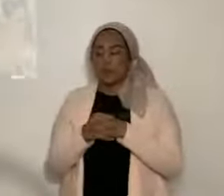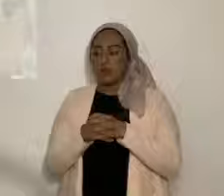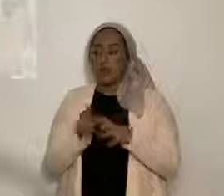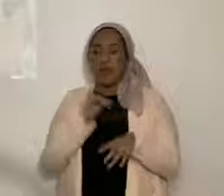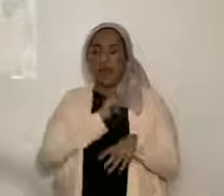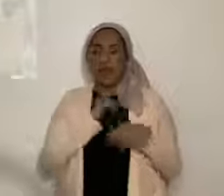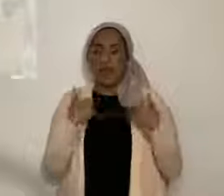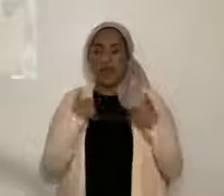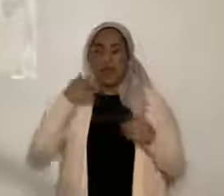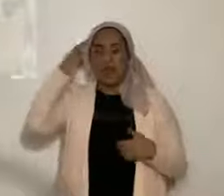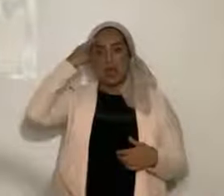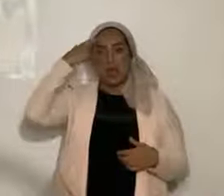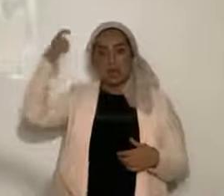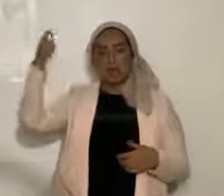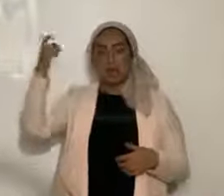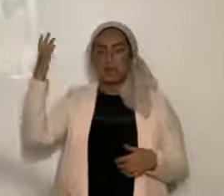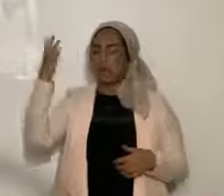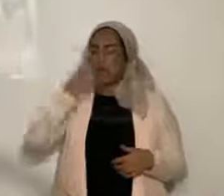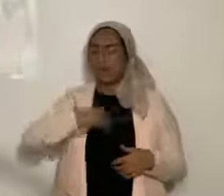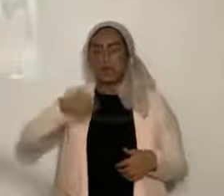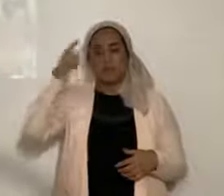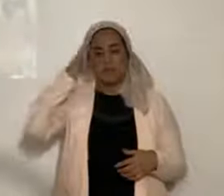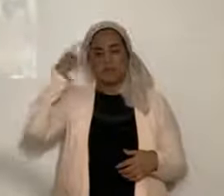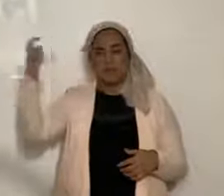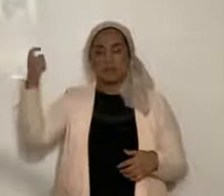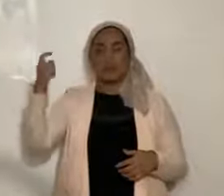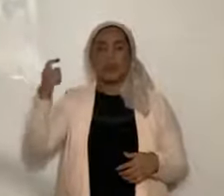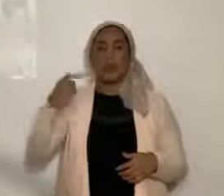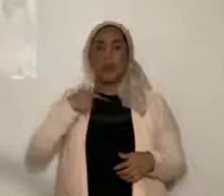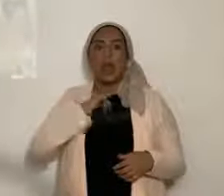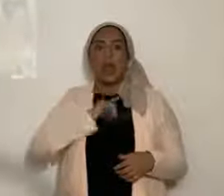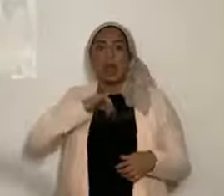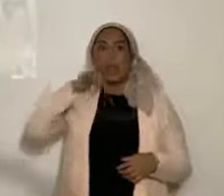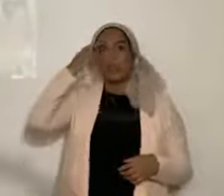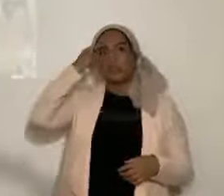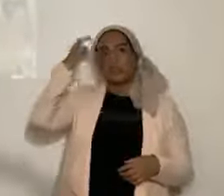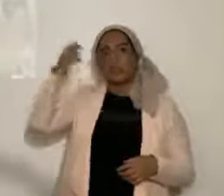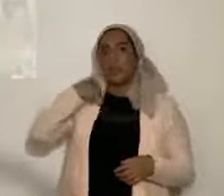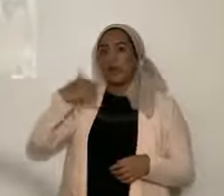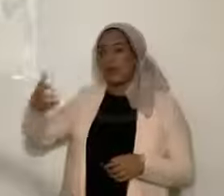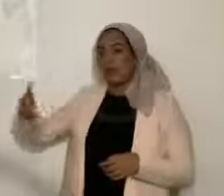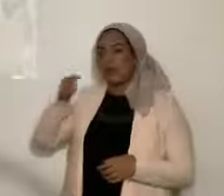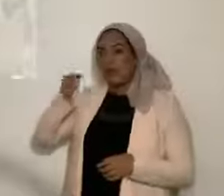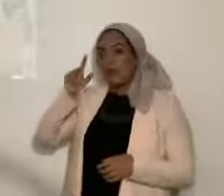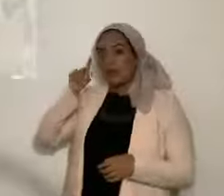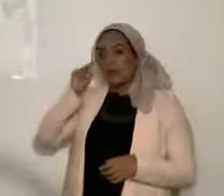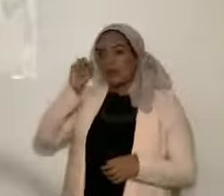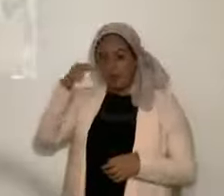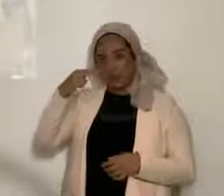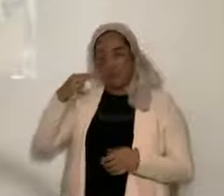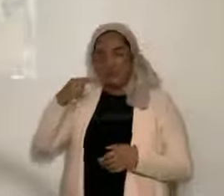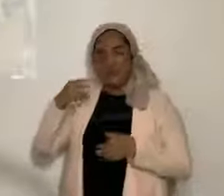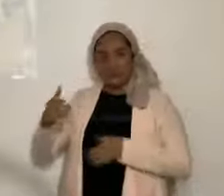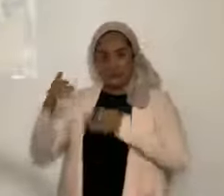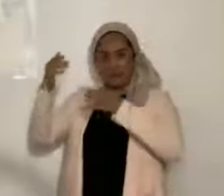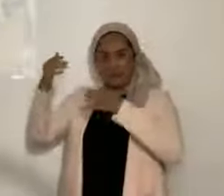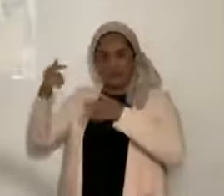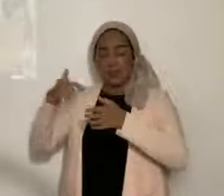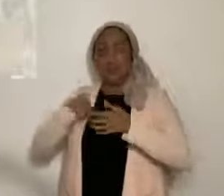tuve un sueño muy hermoso, muy bonito. Soñé que yo tomaba la Torah como en Carlos Jodes y en las fiestas